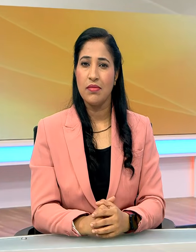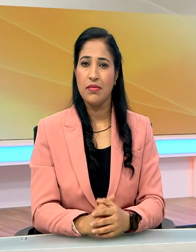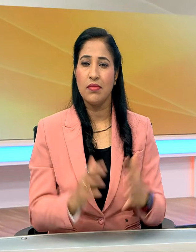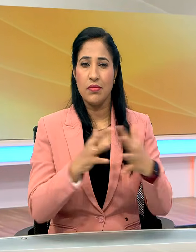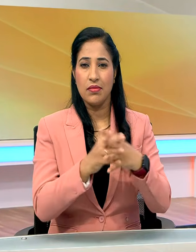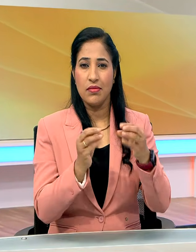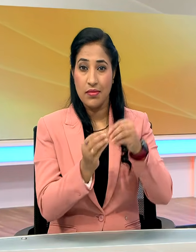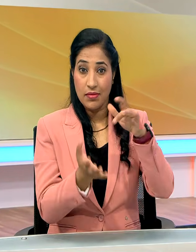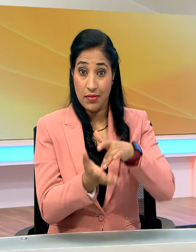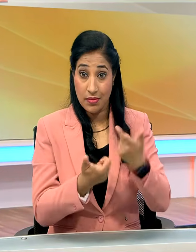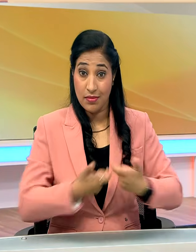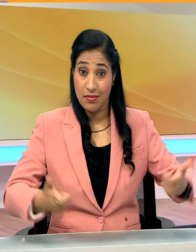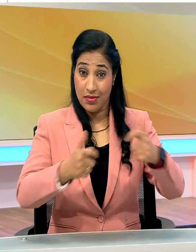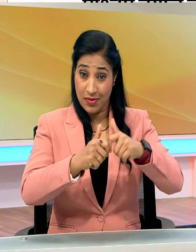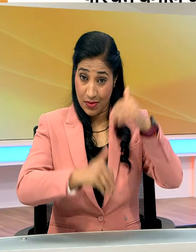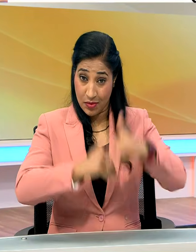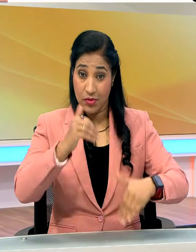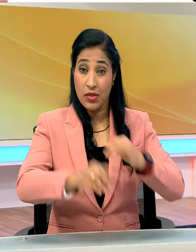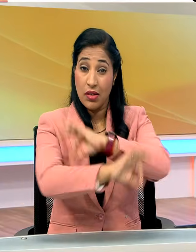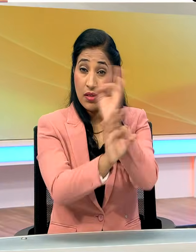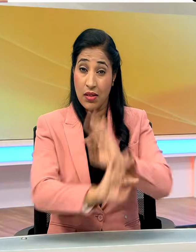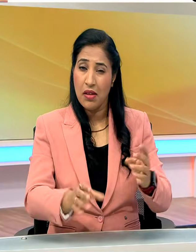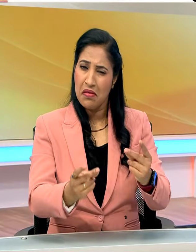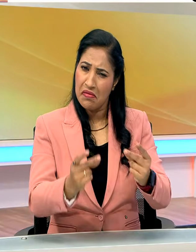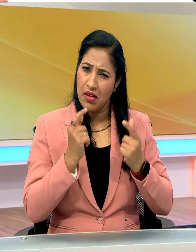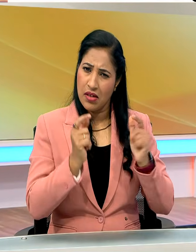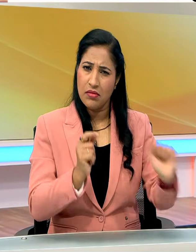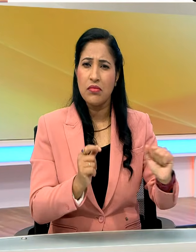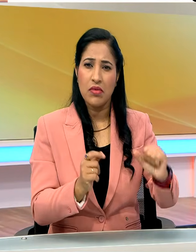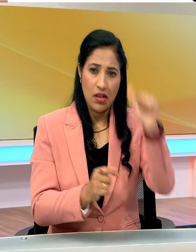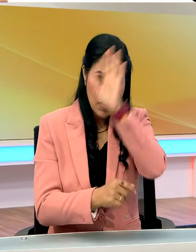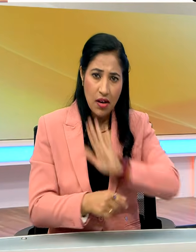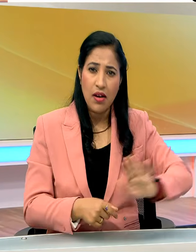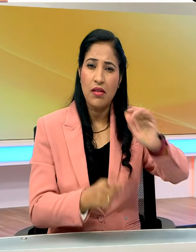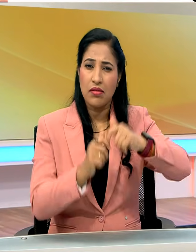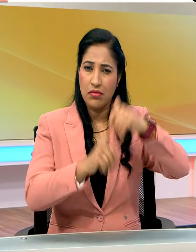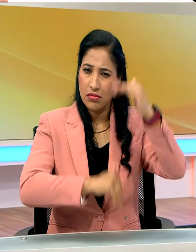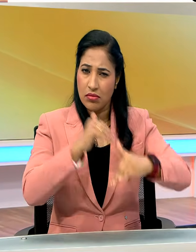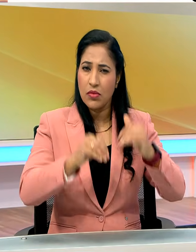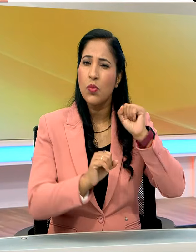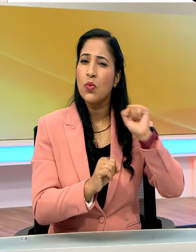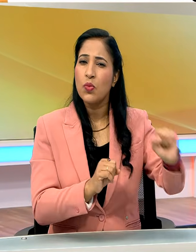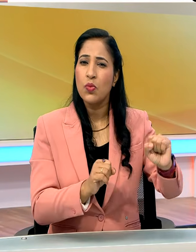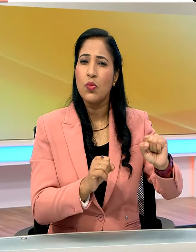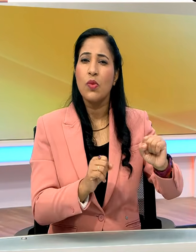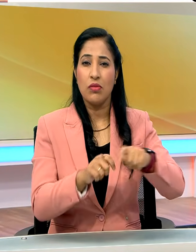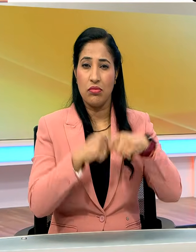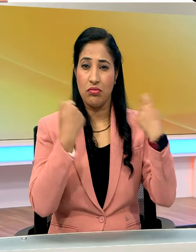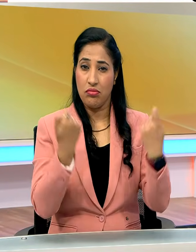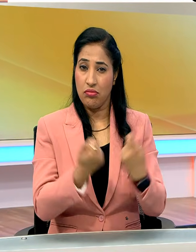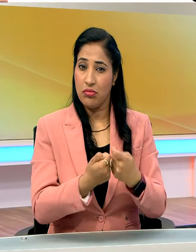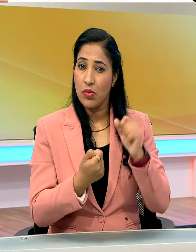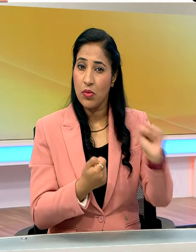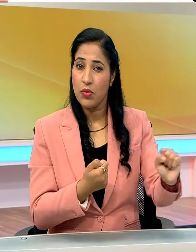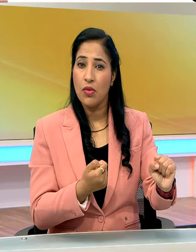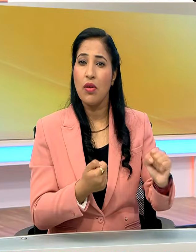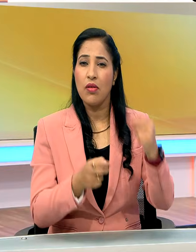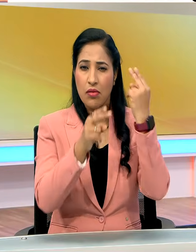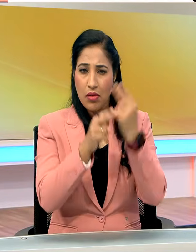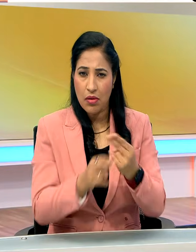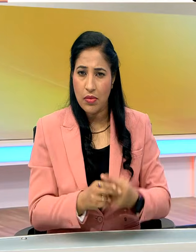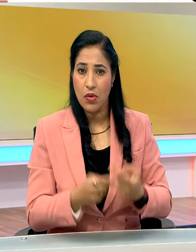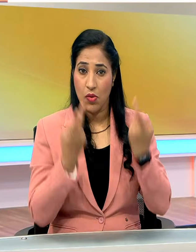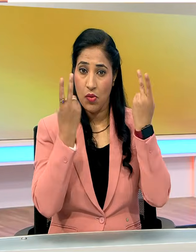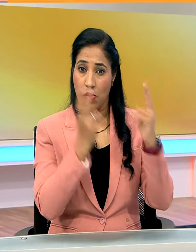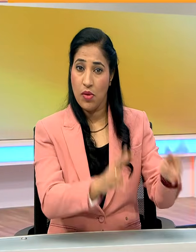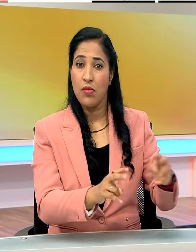तो पश्चिम बंगाल विधानसभा चुनाव को लेकर जहां प्रचार भी चरम पर नजर आता है, तैयारियां भी तेज हैं। ऐसे में भारतीय चुनाव आयोग के अनुसार आपको बता दें,